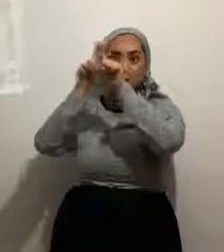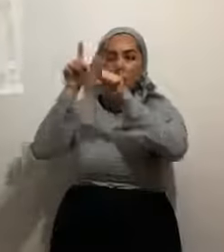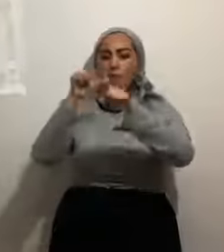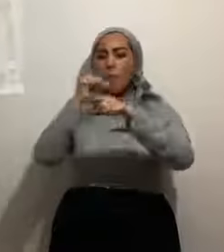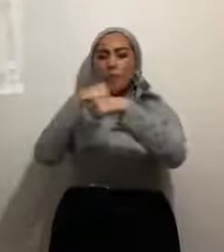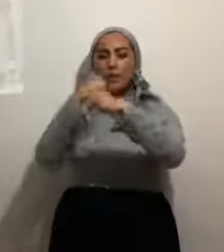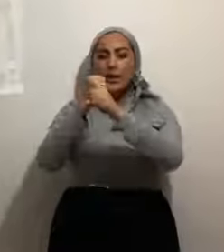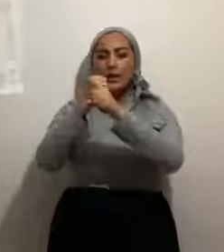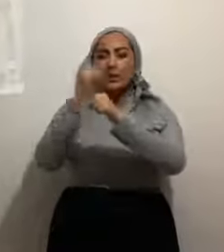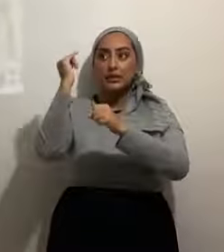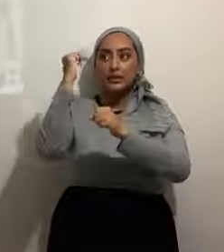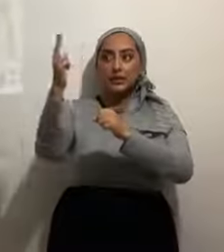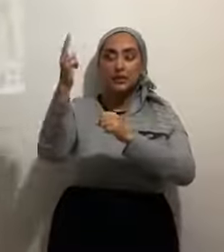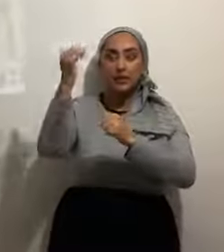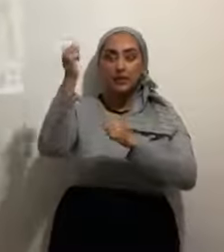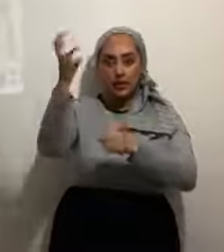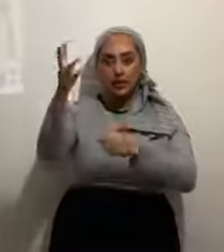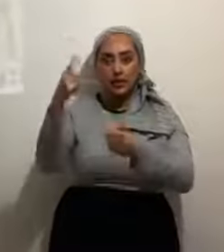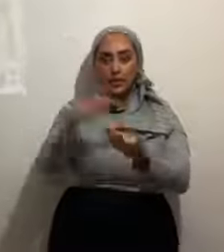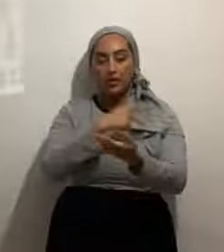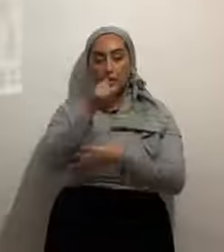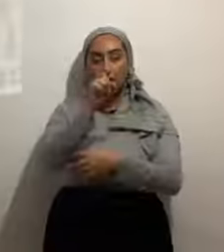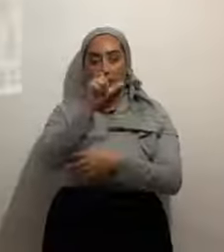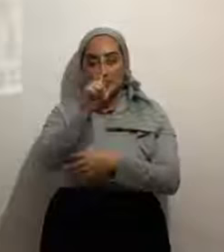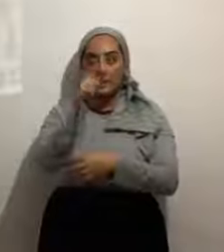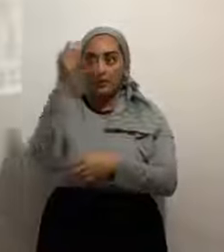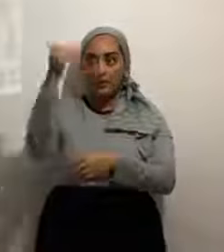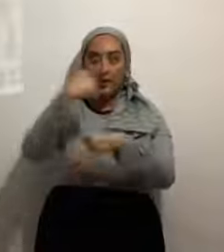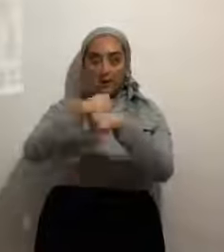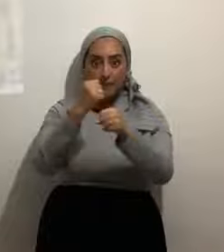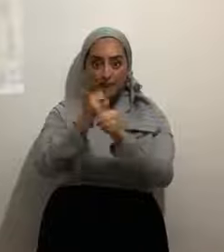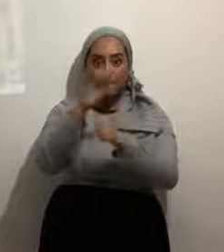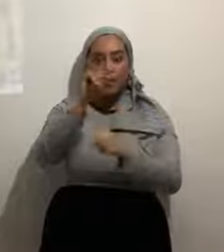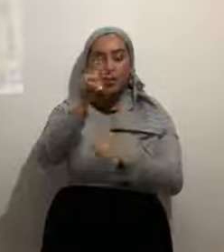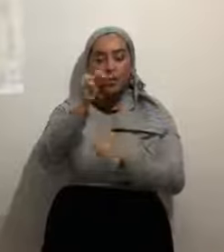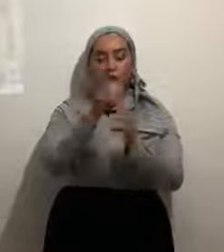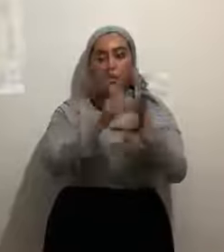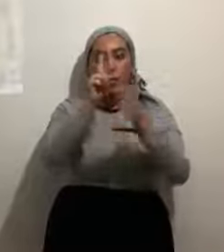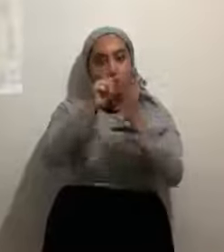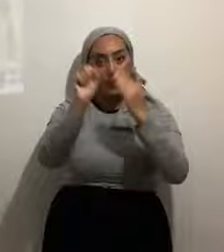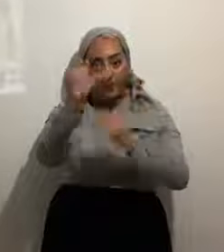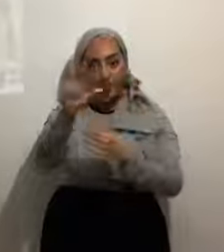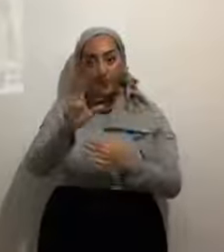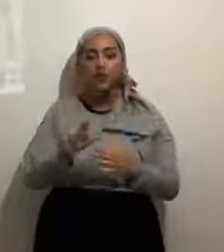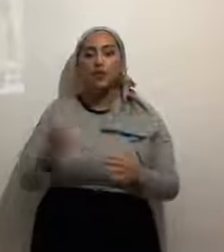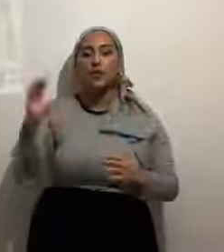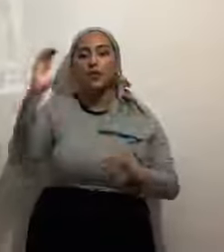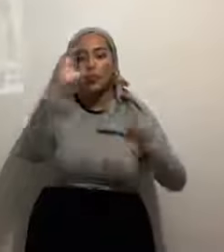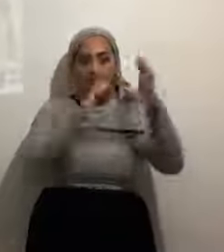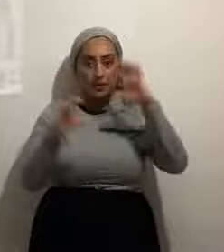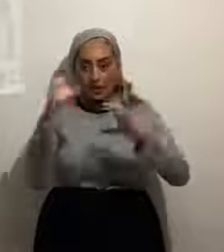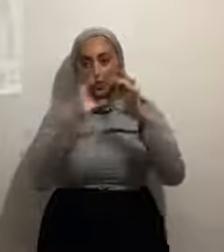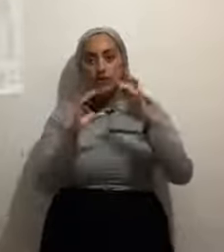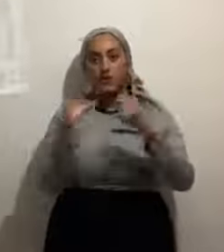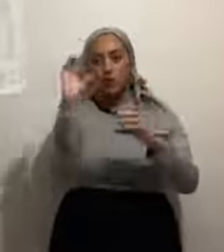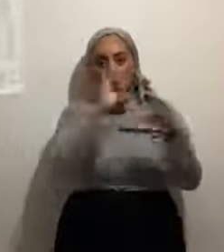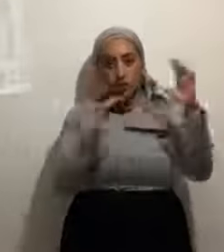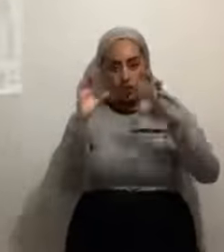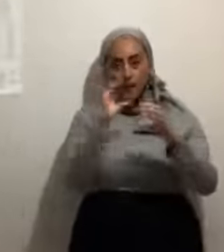Yahweh, Yahshua. Salmo 121, Él es el creador. Juan 1:3. Buscad, busca, buscad a